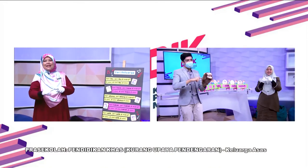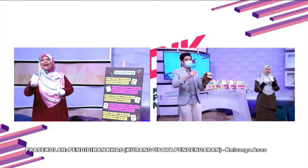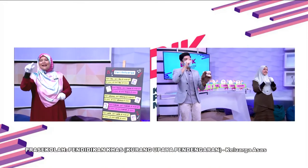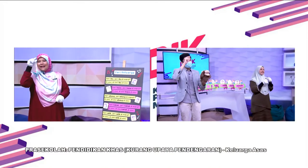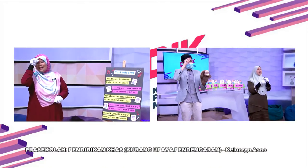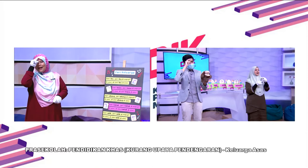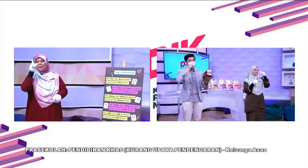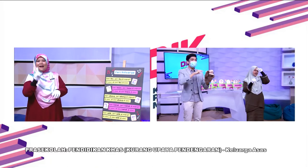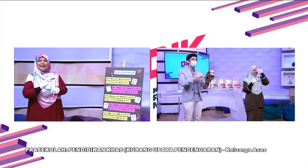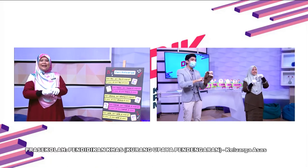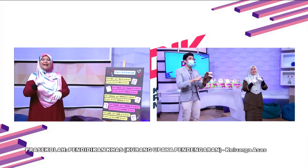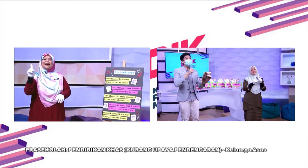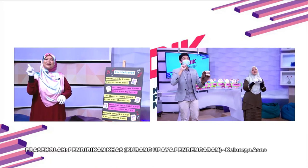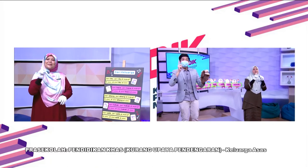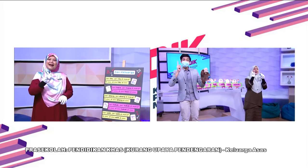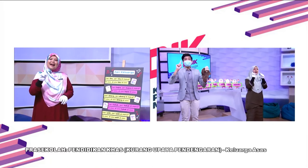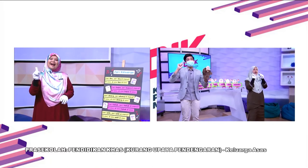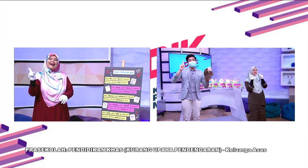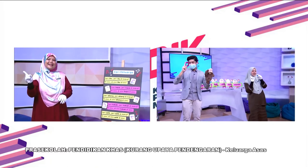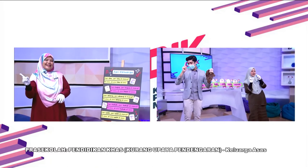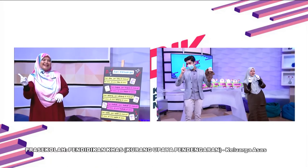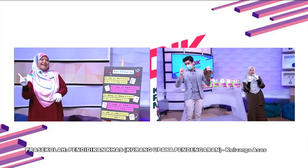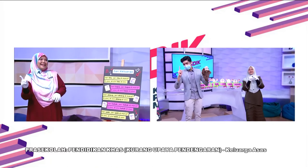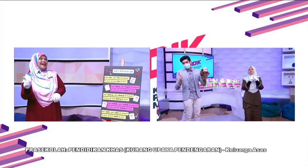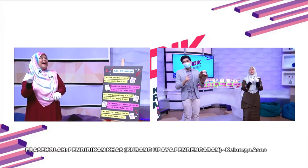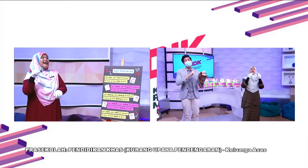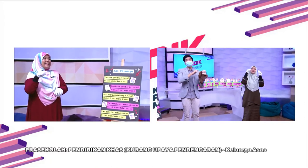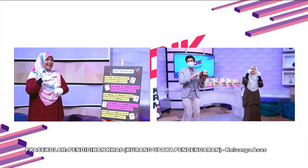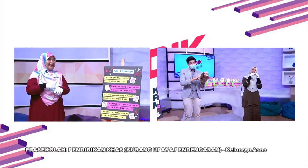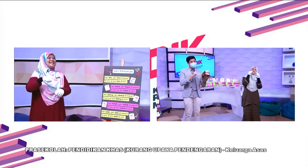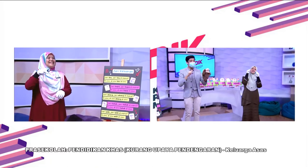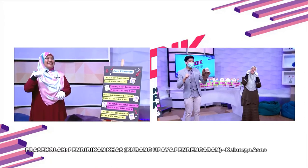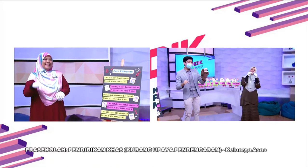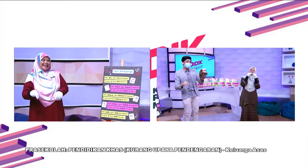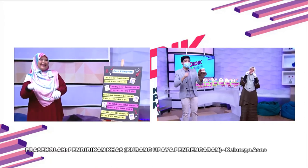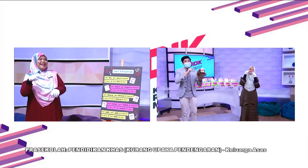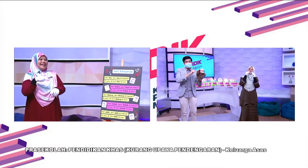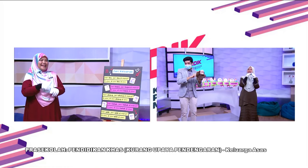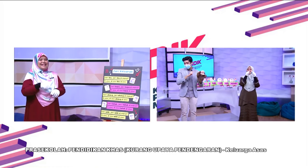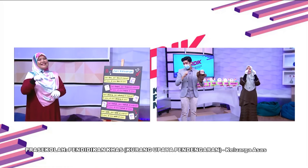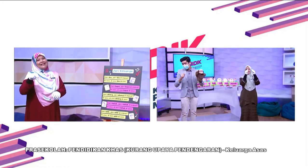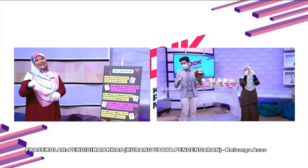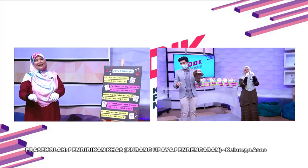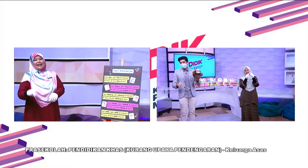jadi Abang bimana disini Di Sini